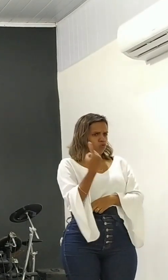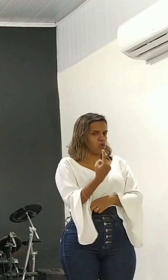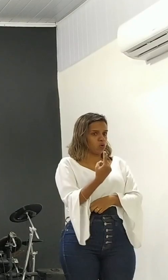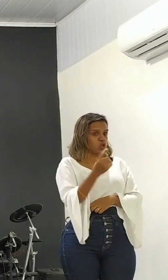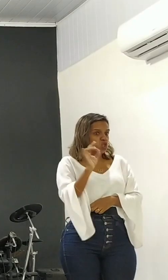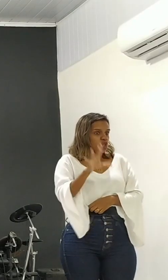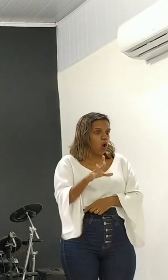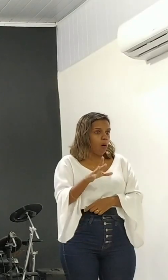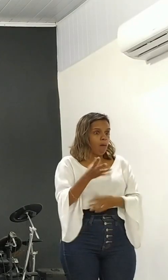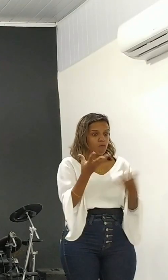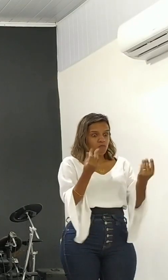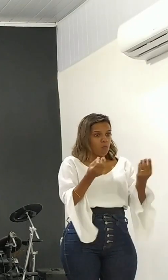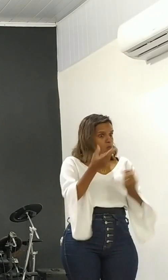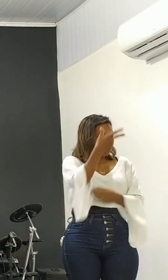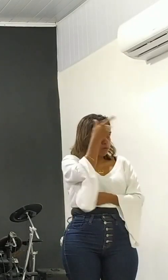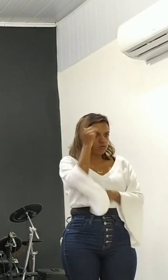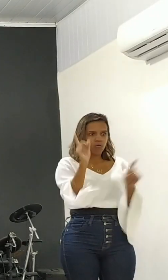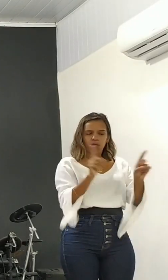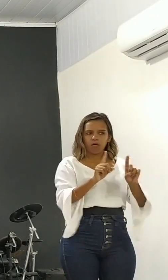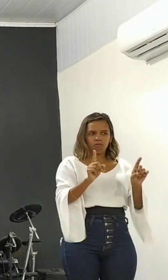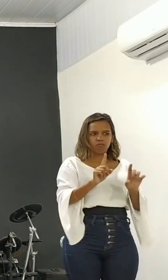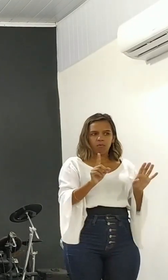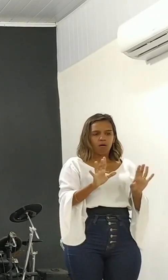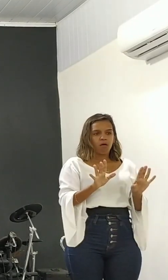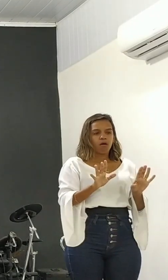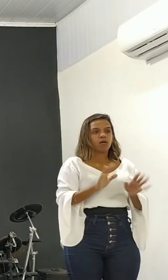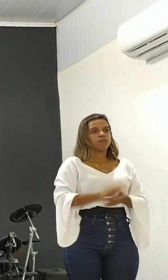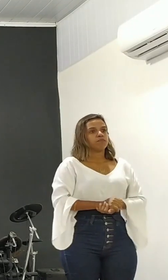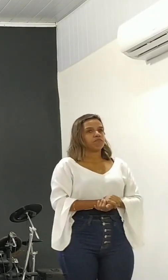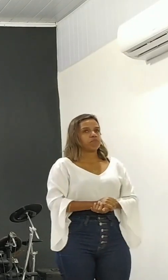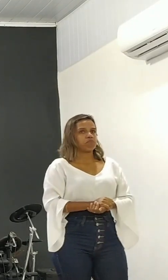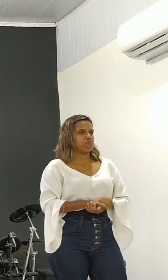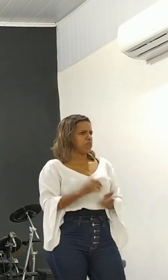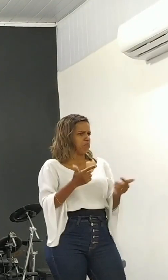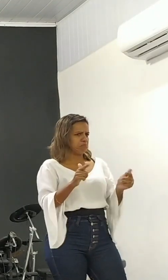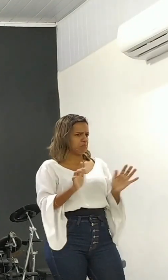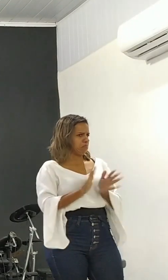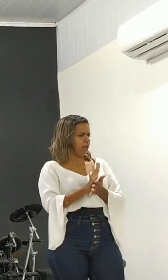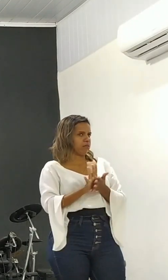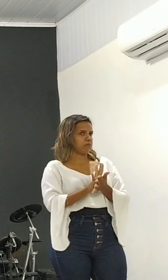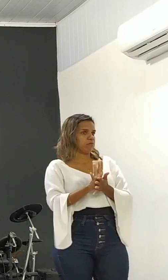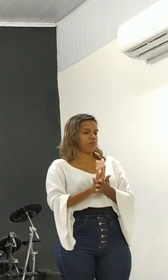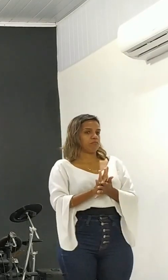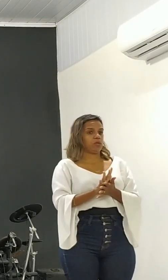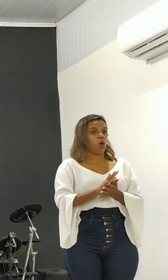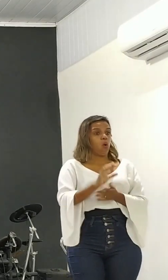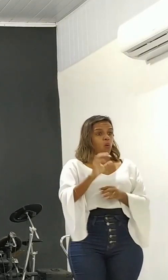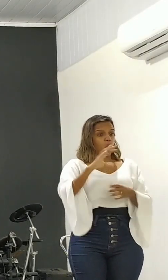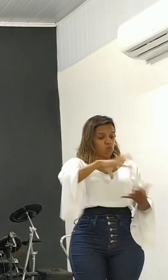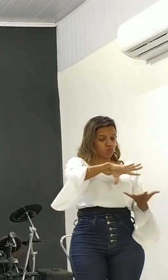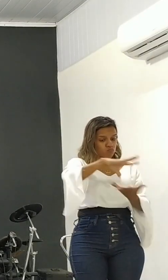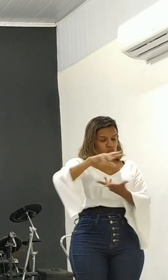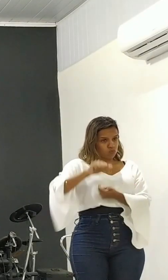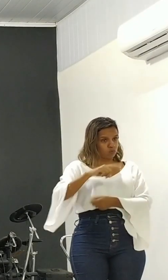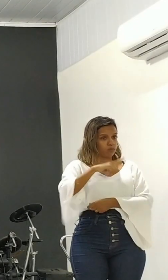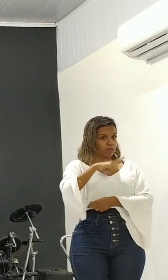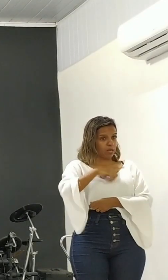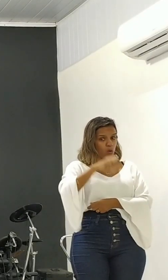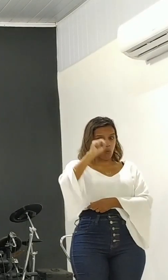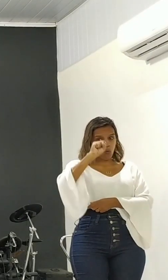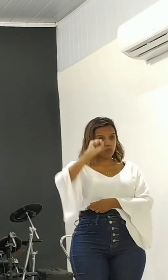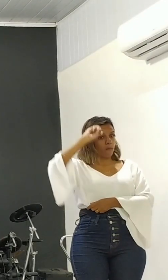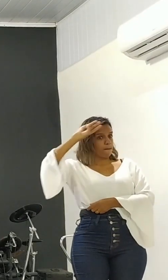com quantidade de pessoas. Amém? A gente vai ver aqui que não tem nada a ver. O mundo tem 8 bilhões de pessoas, tem gente em tudo